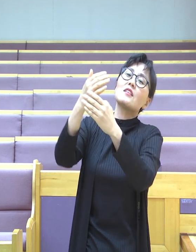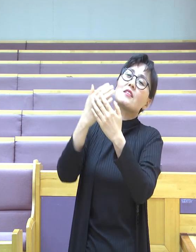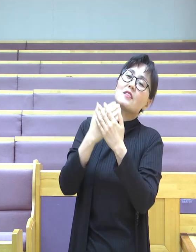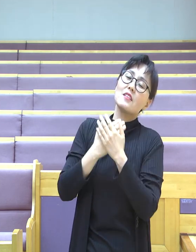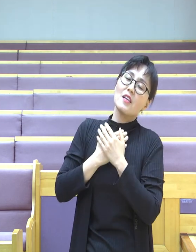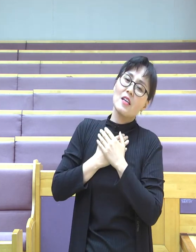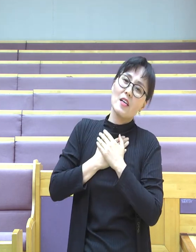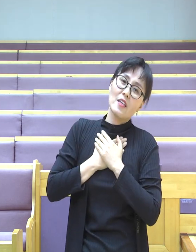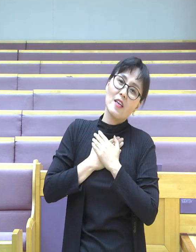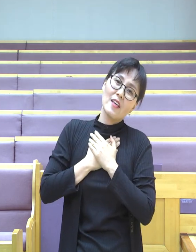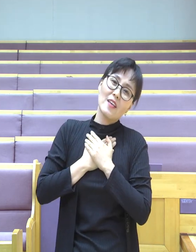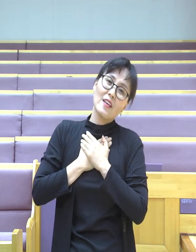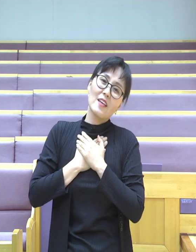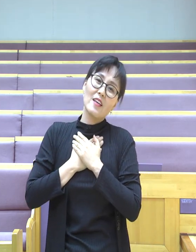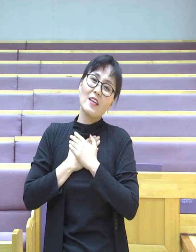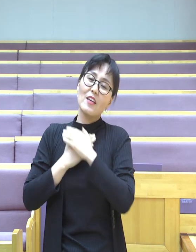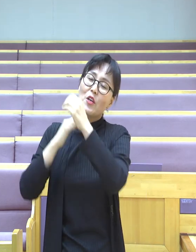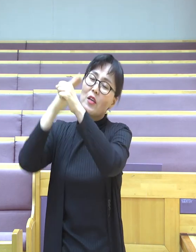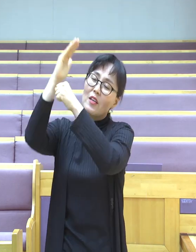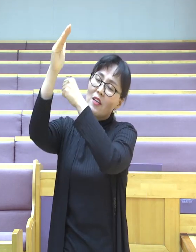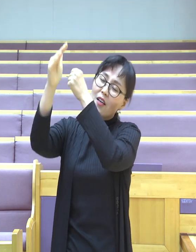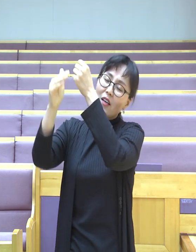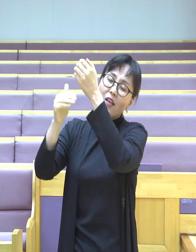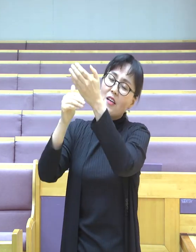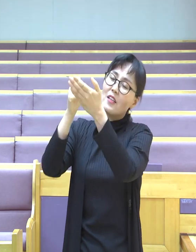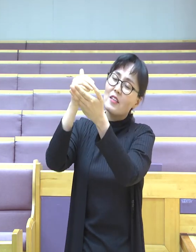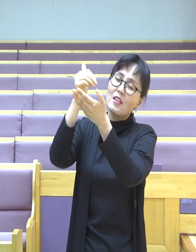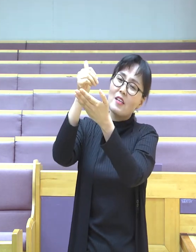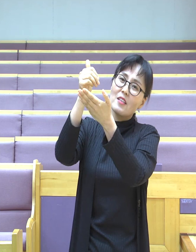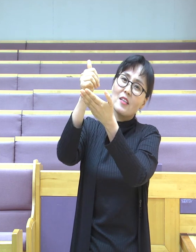왕이신 나의